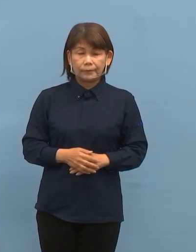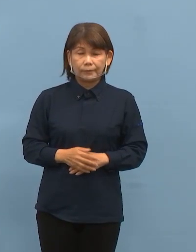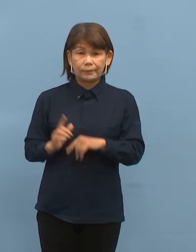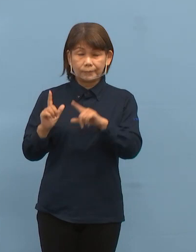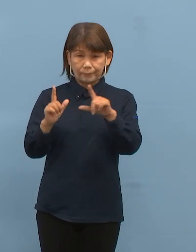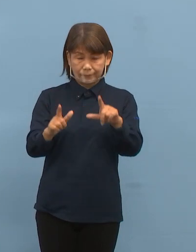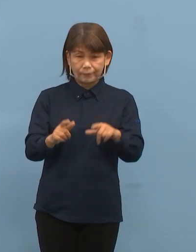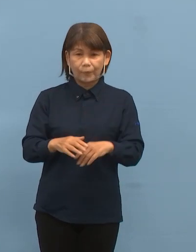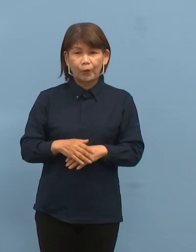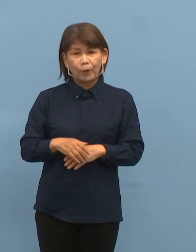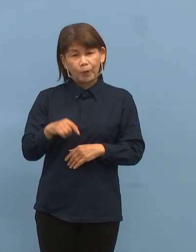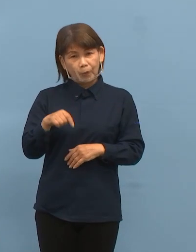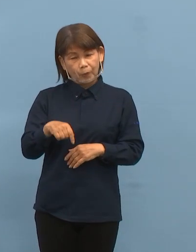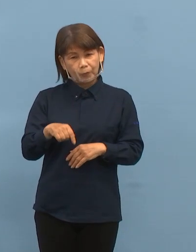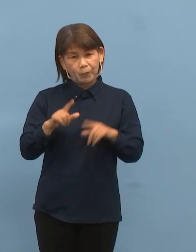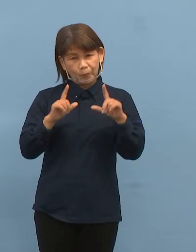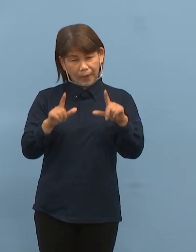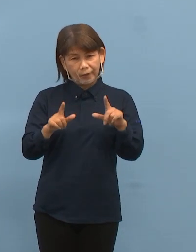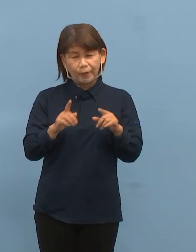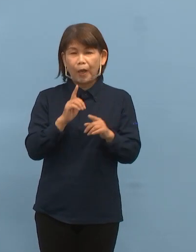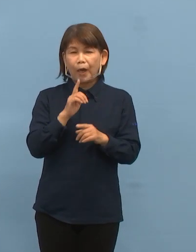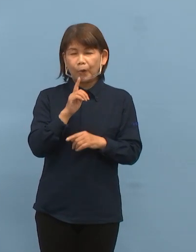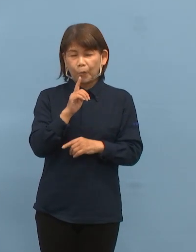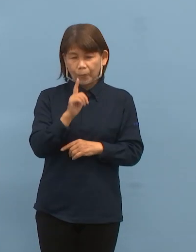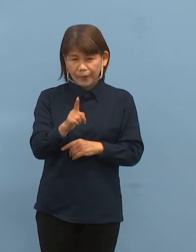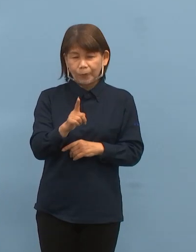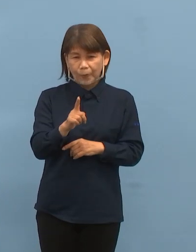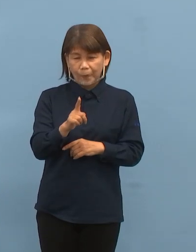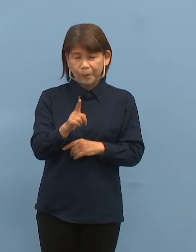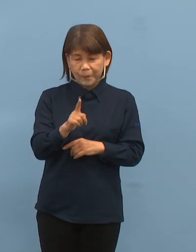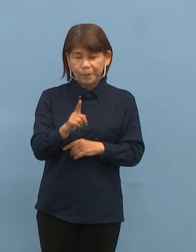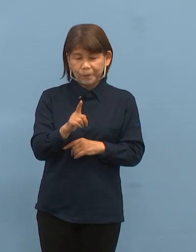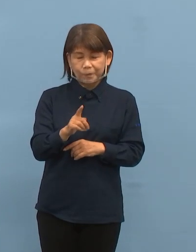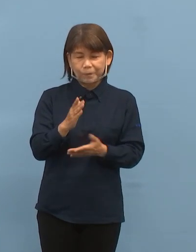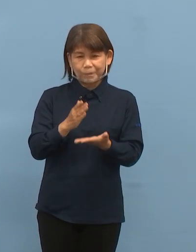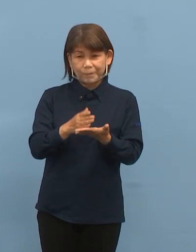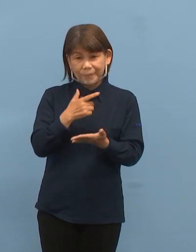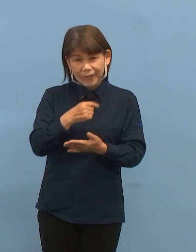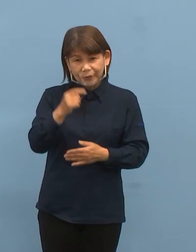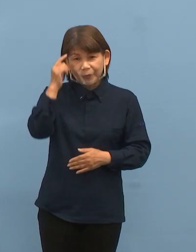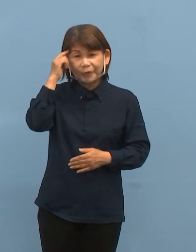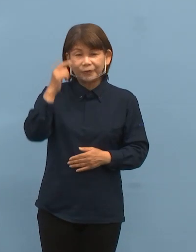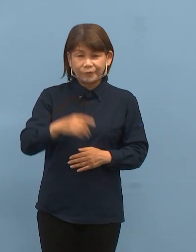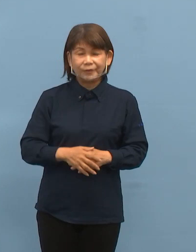この場ではちょっとコメントを控えさせていただきたいと思います。はい、